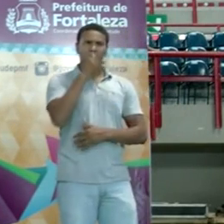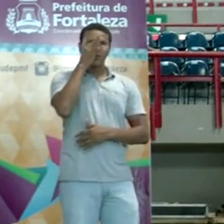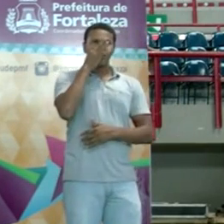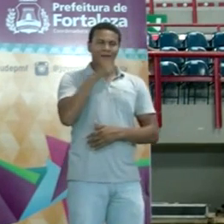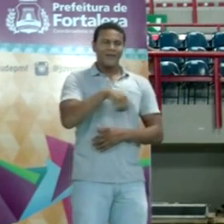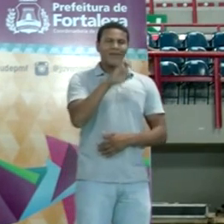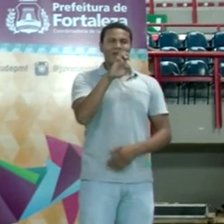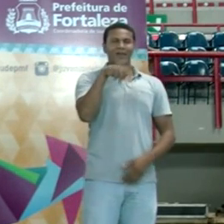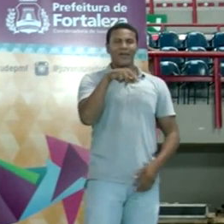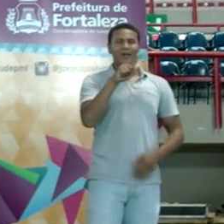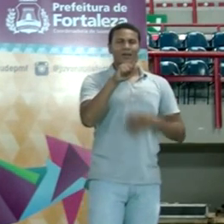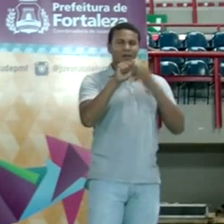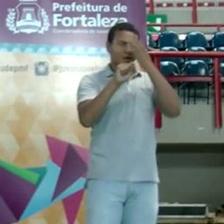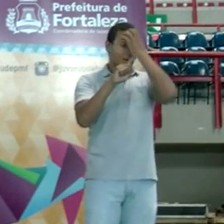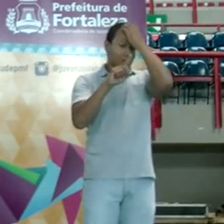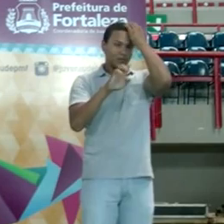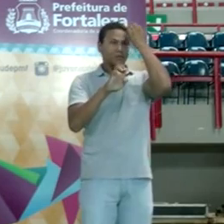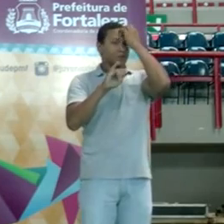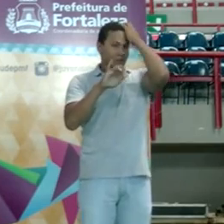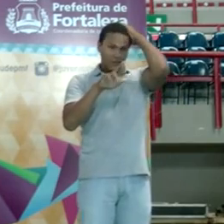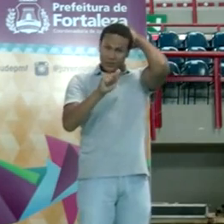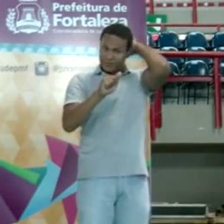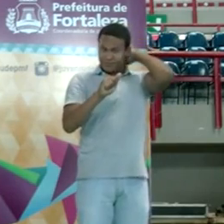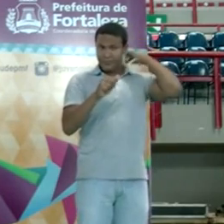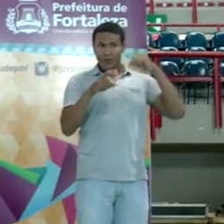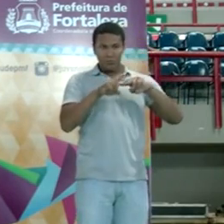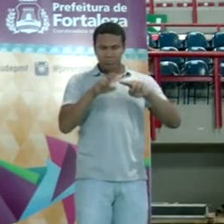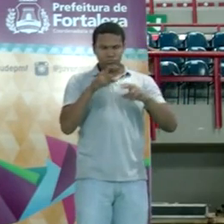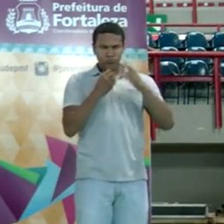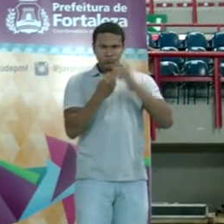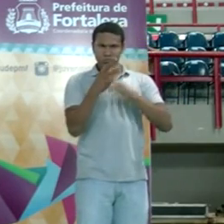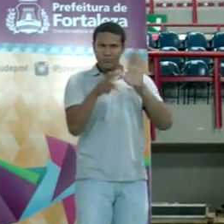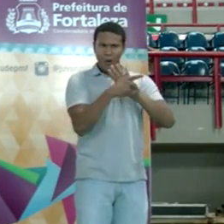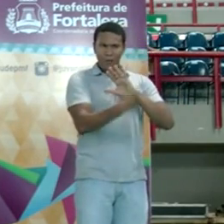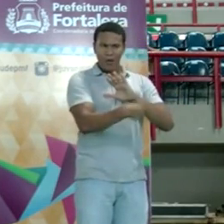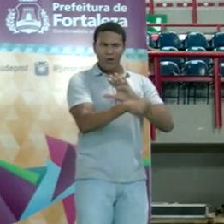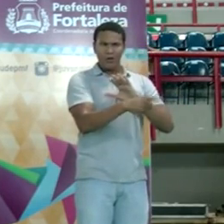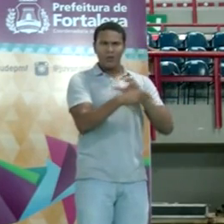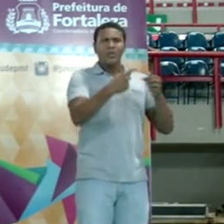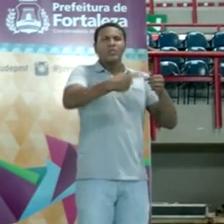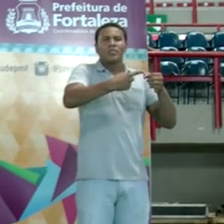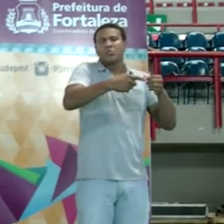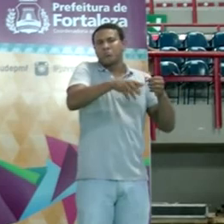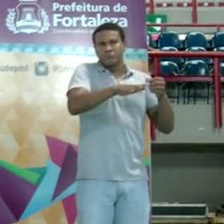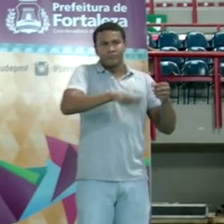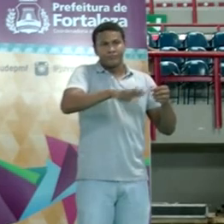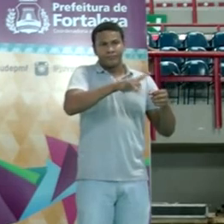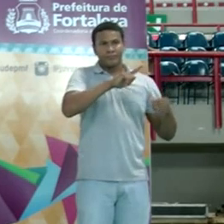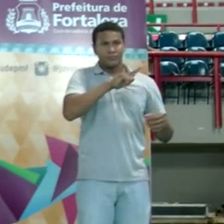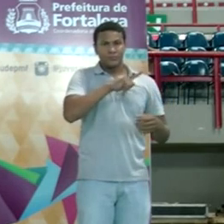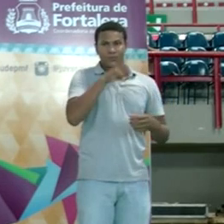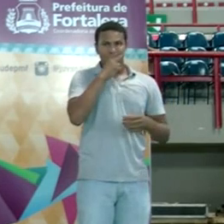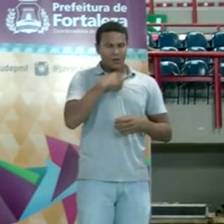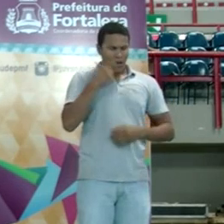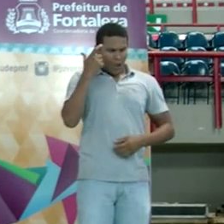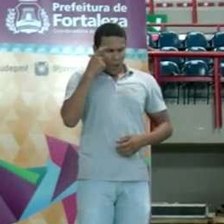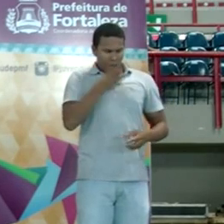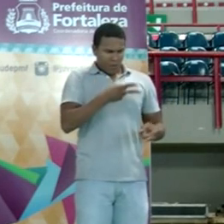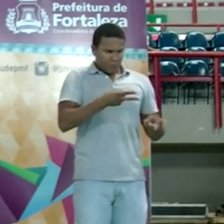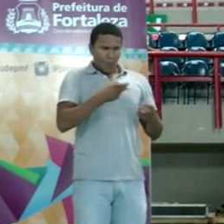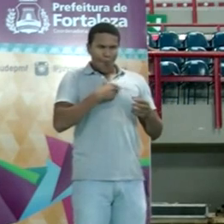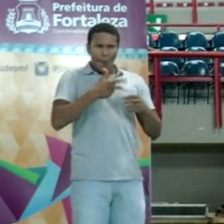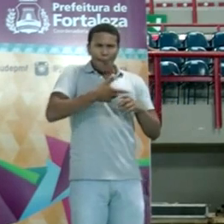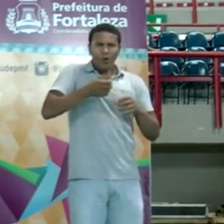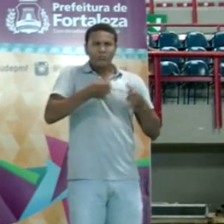a engazeira, típica da região. Ele criou a partir dessa planta a ideia do que seria o biodiesel. De